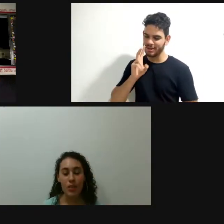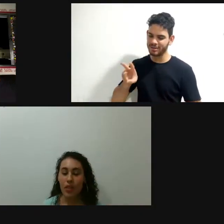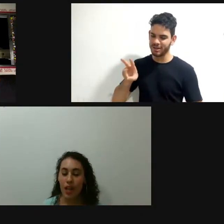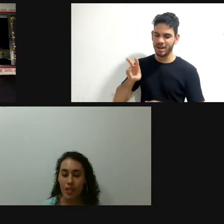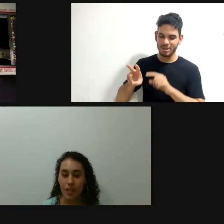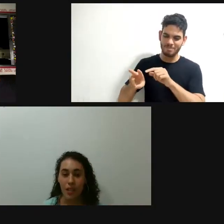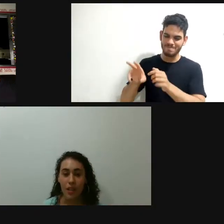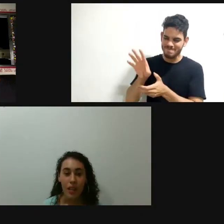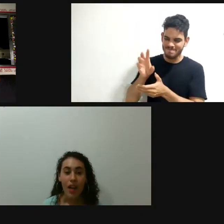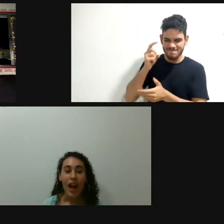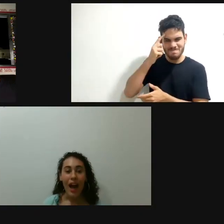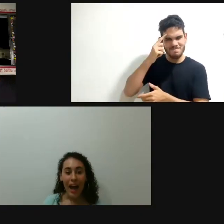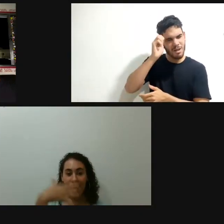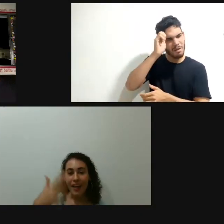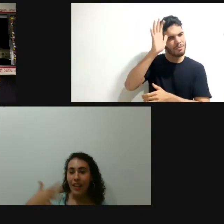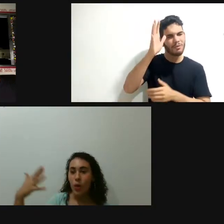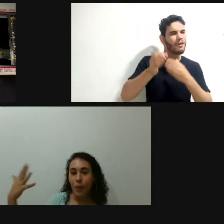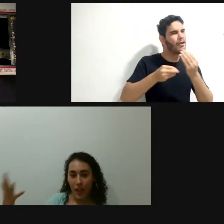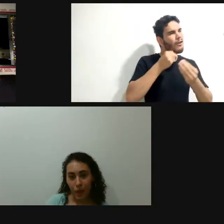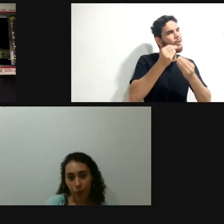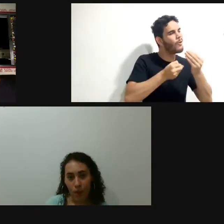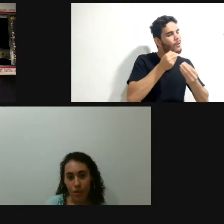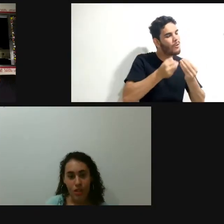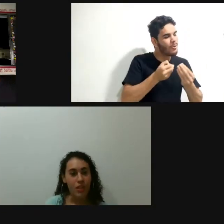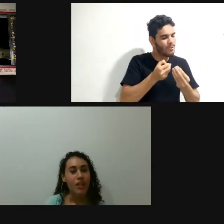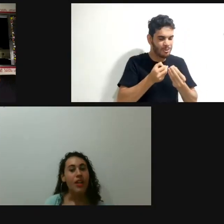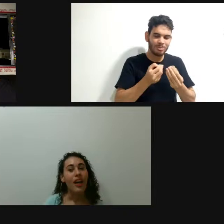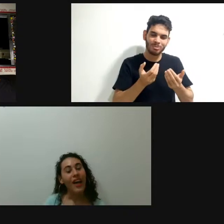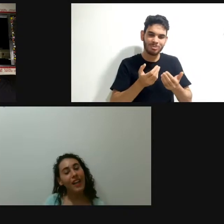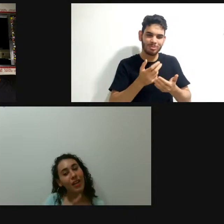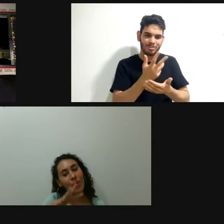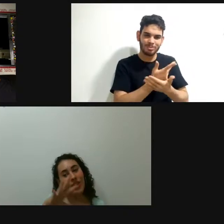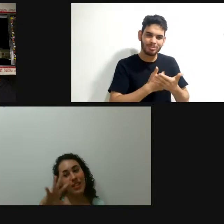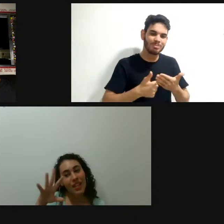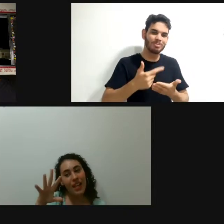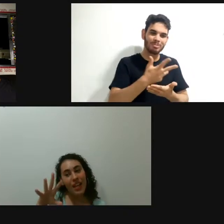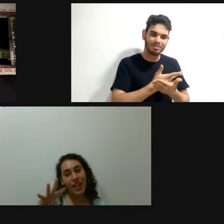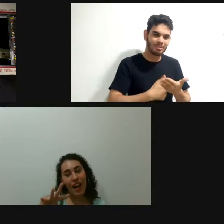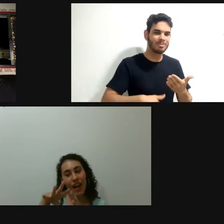da personagem. A Agatha, como ela é hoje,